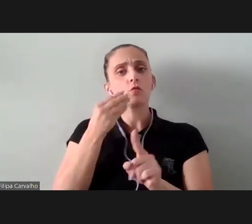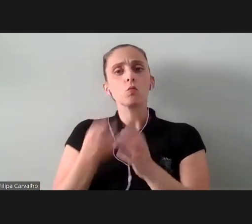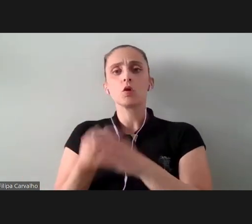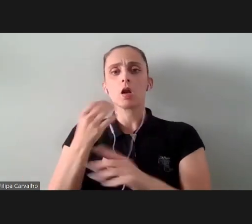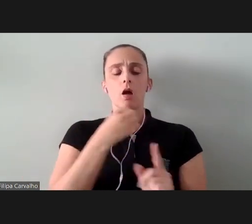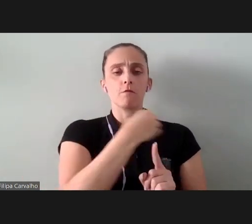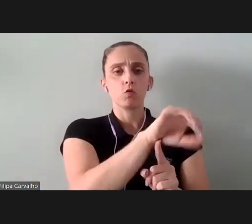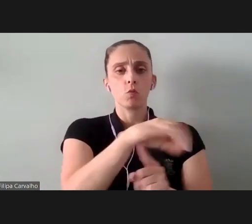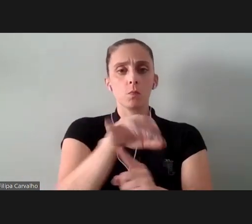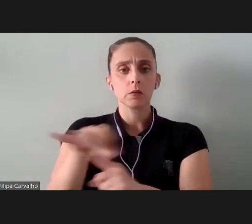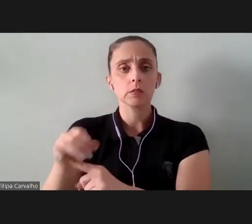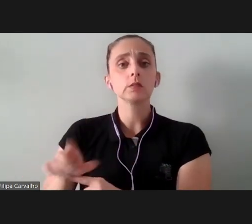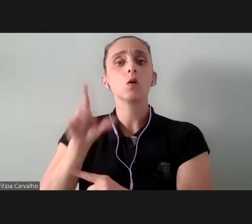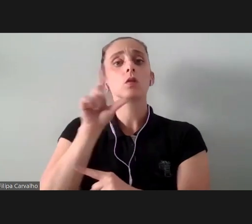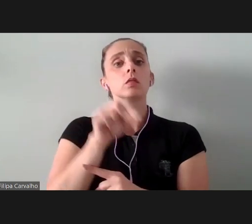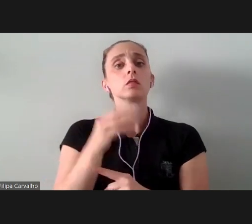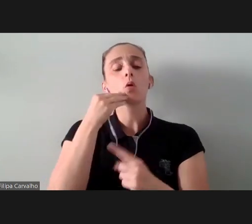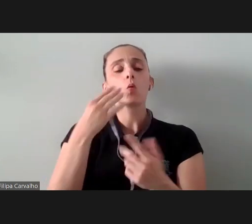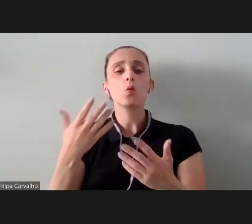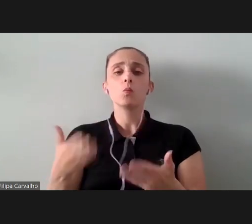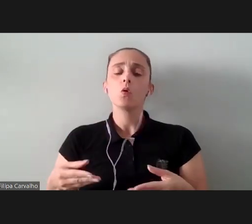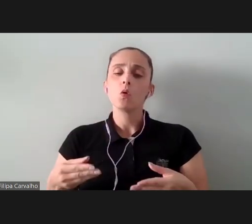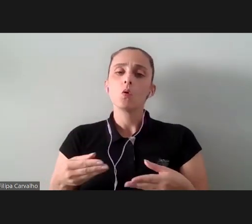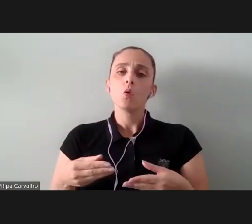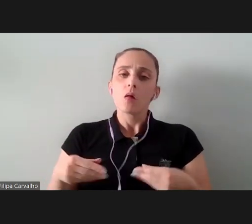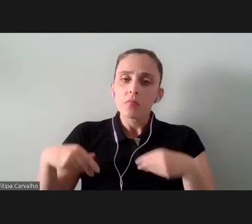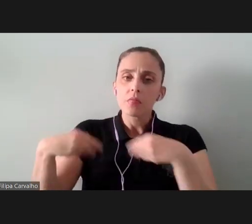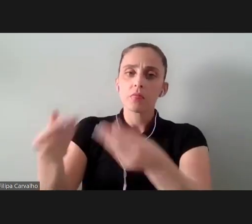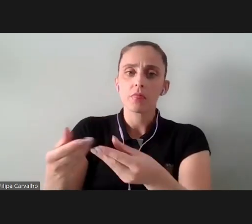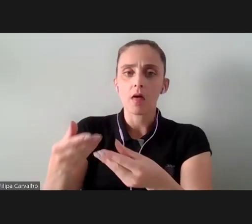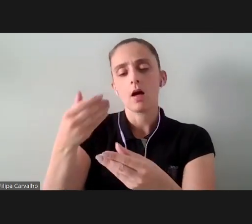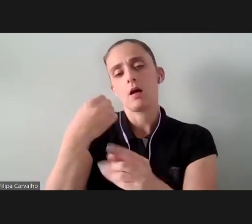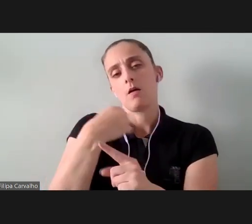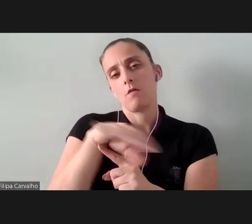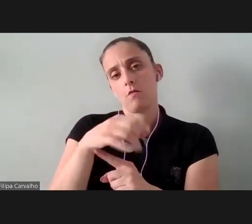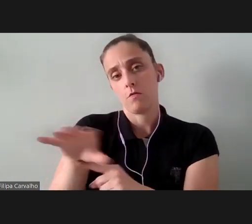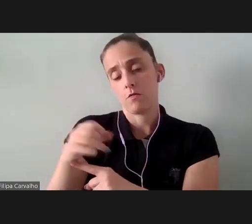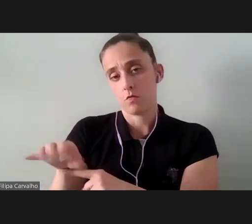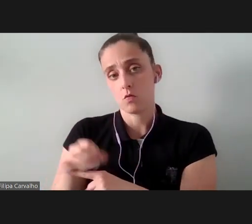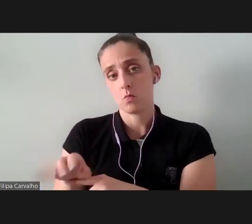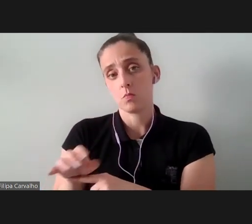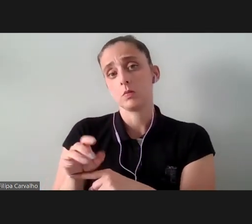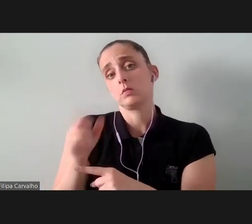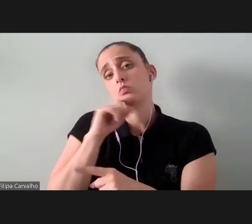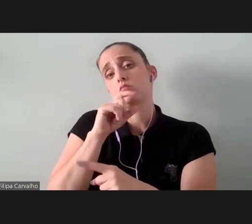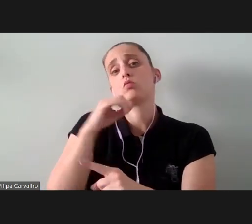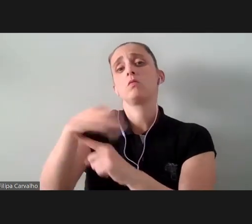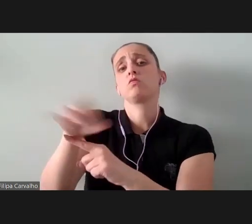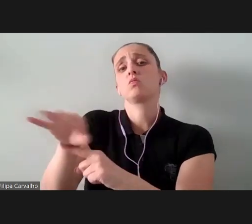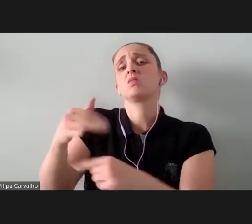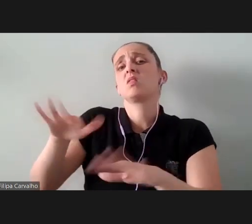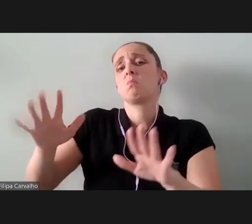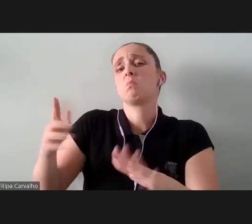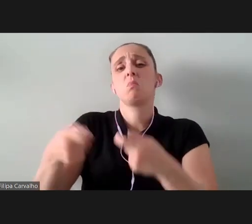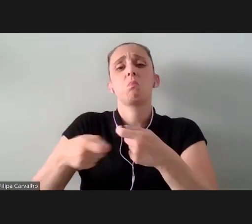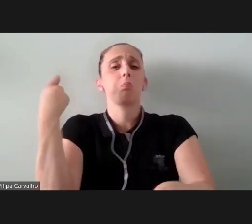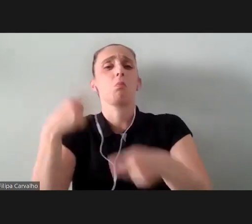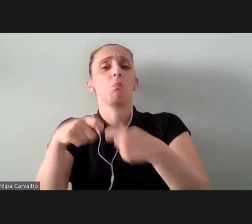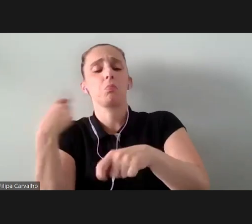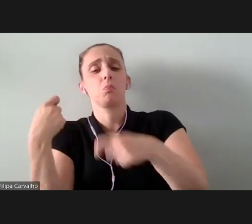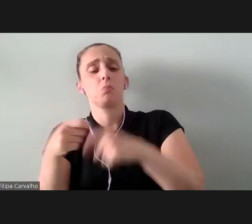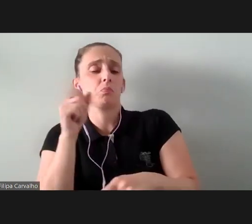sobretudo quando se está a entregar uma oferta formativa. Sou pena de não produzir efeitos, não ser transformacional e